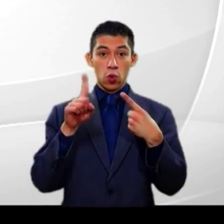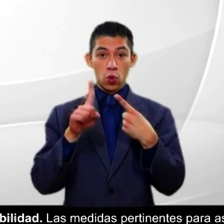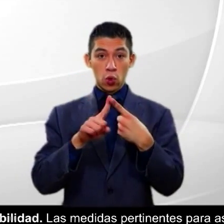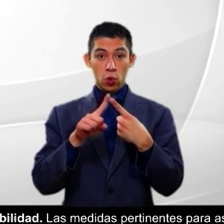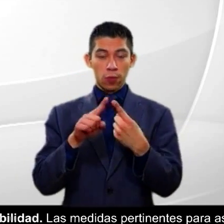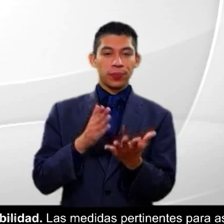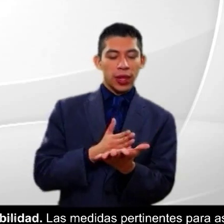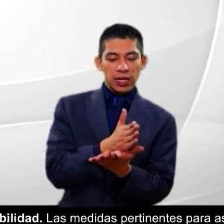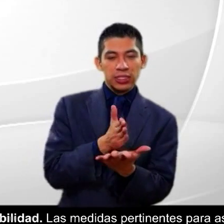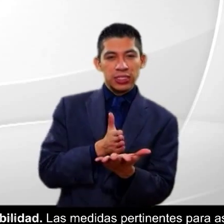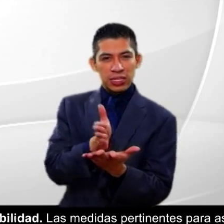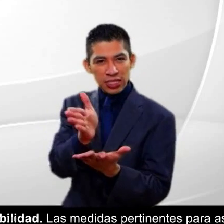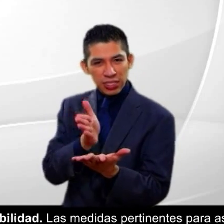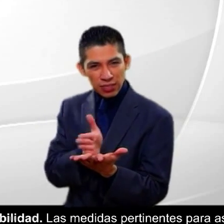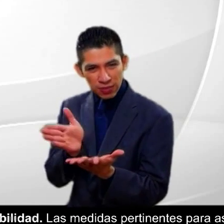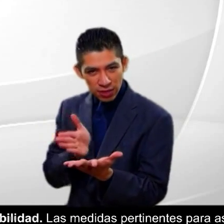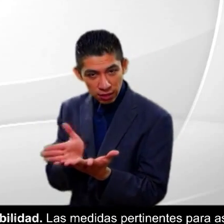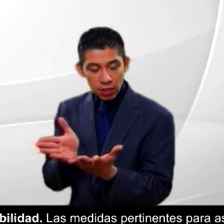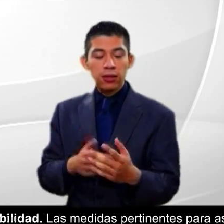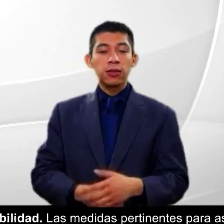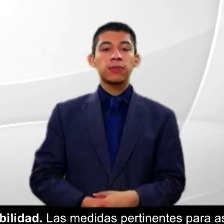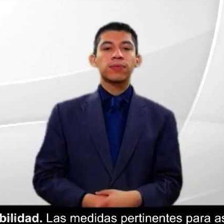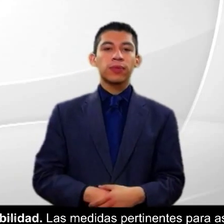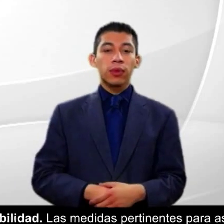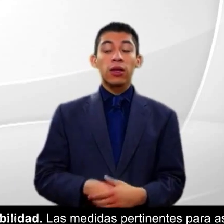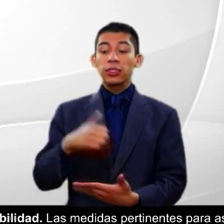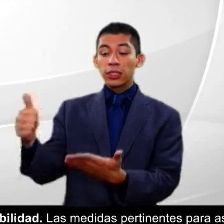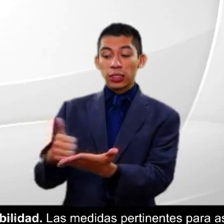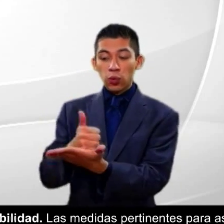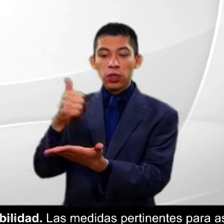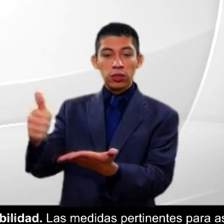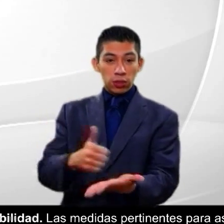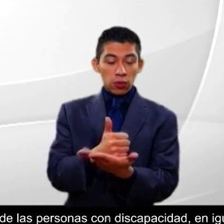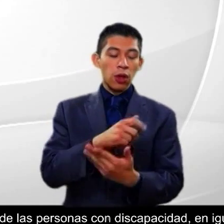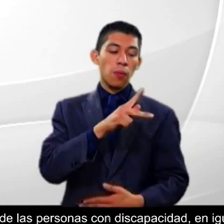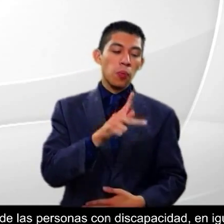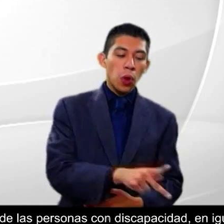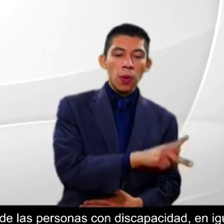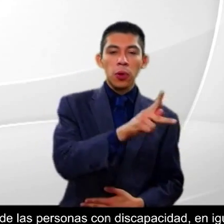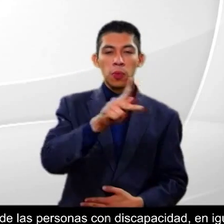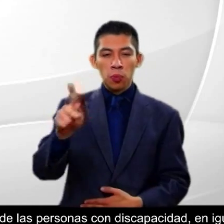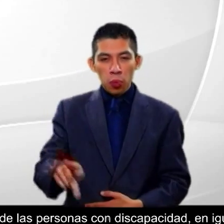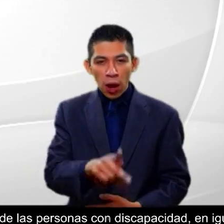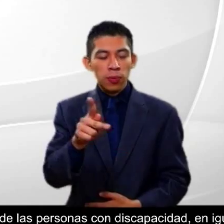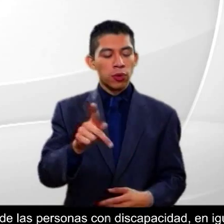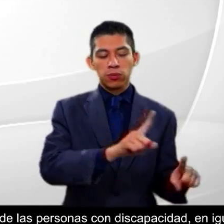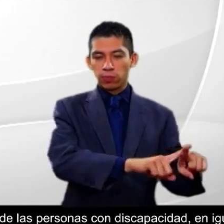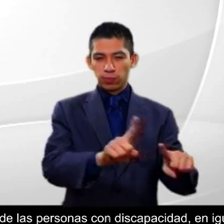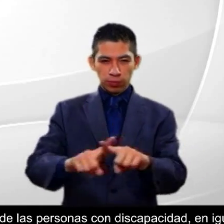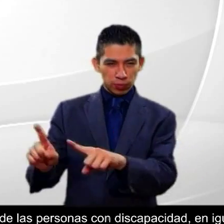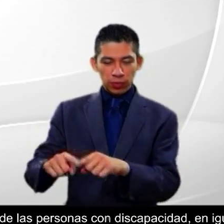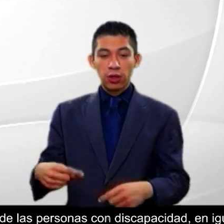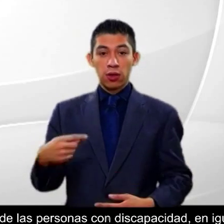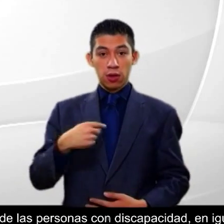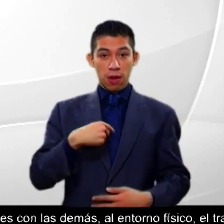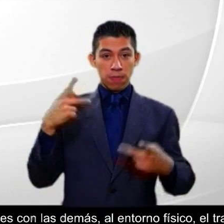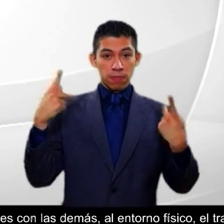1. Accesibilidad Las medidas pertinentes para asegurar el acceso de las personas con discapacidad En igualdad de